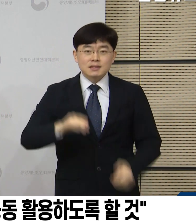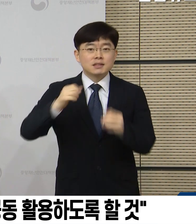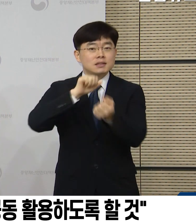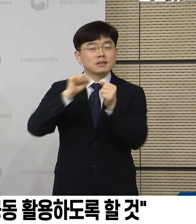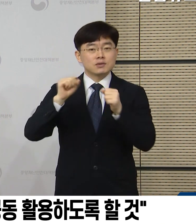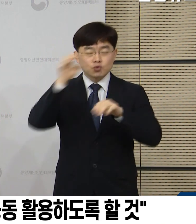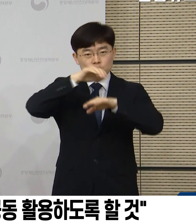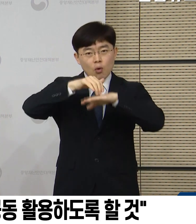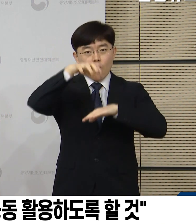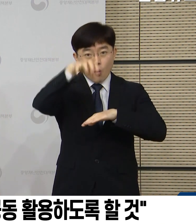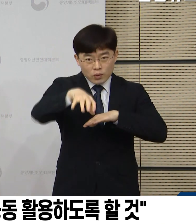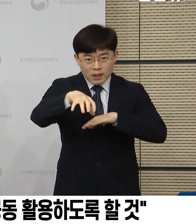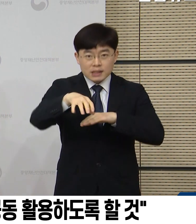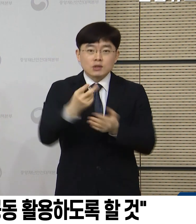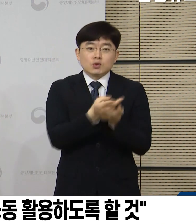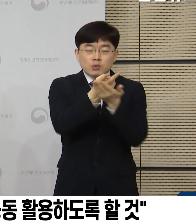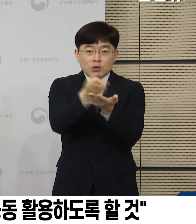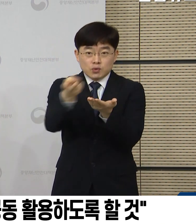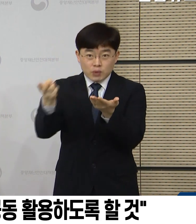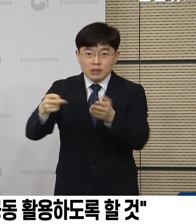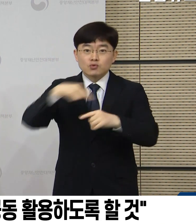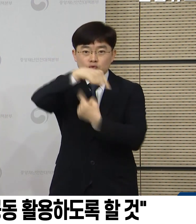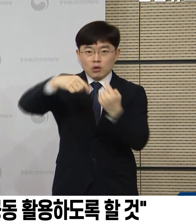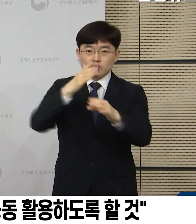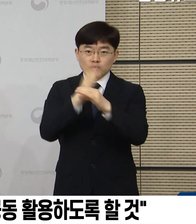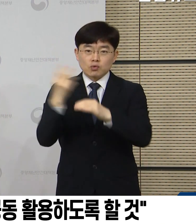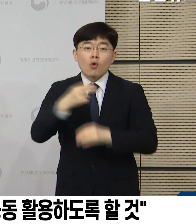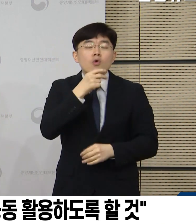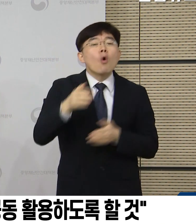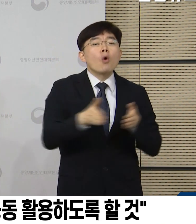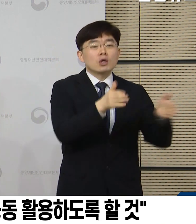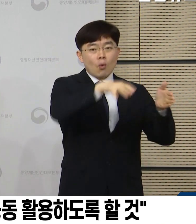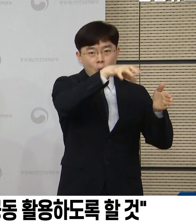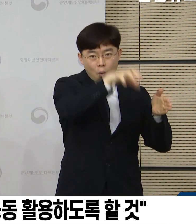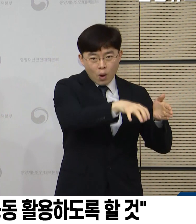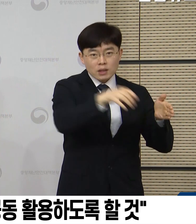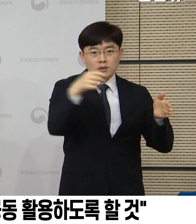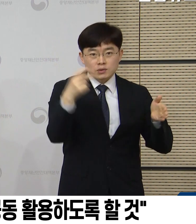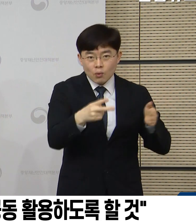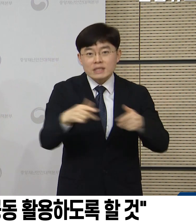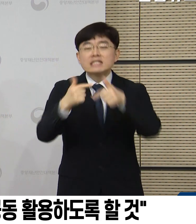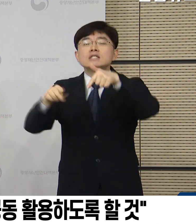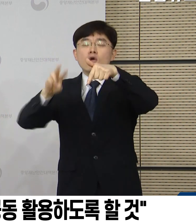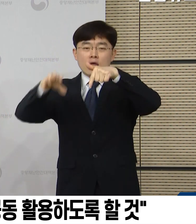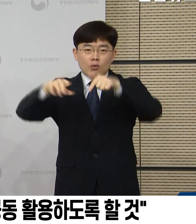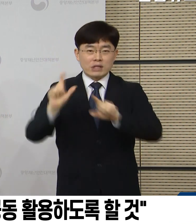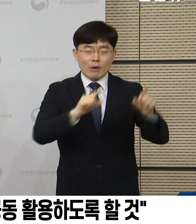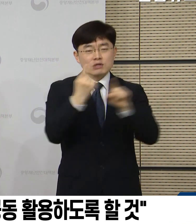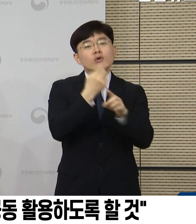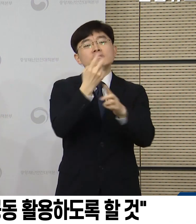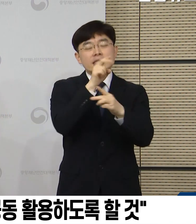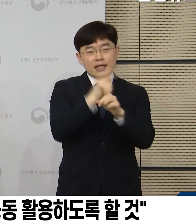운영을 시작하였으며 경기도와 인천시도 생활치료센터 개소를 준비하고 있습니다.